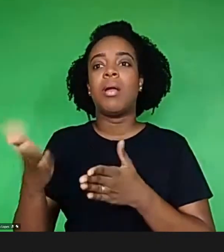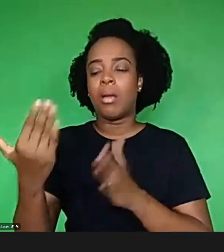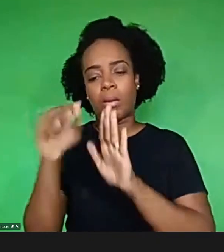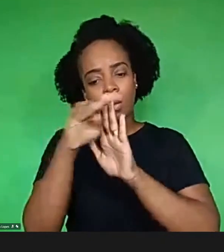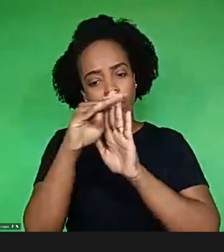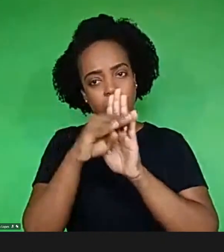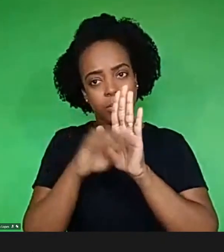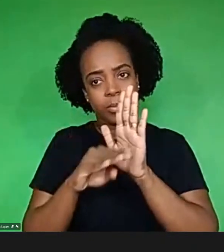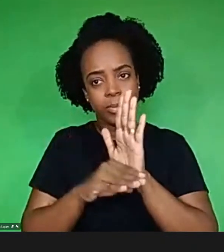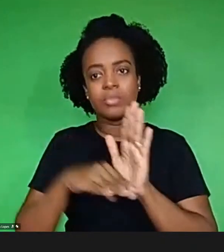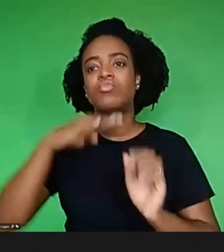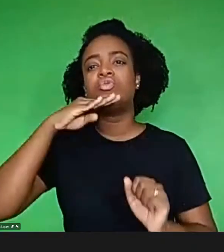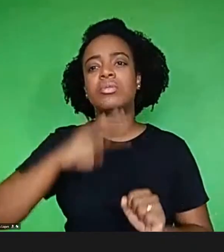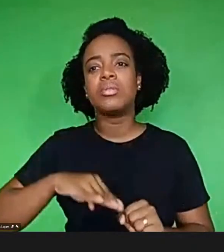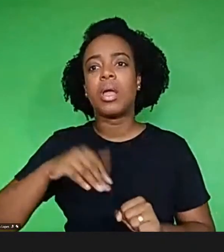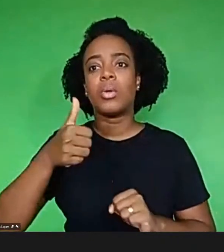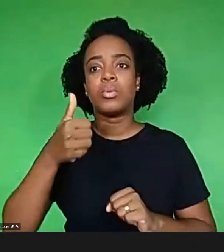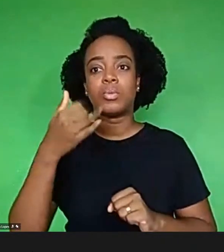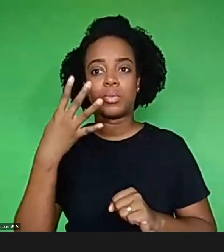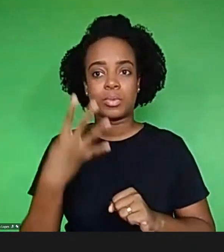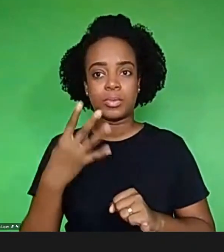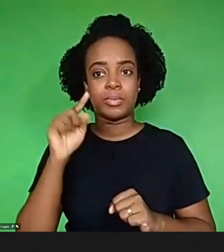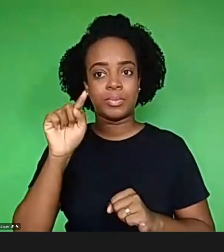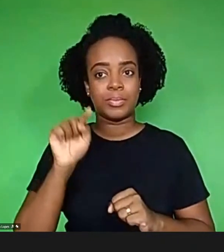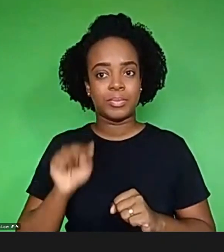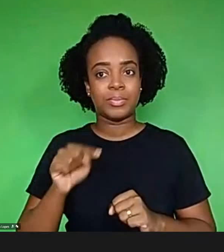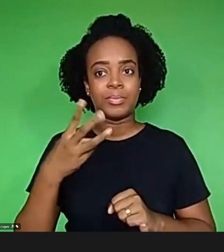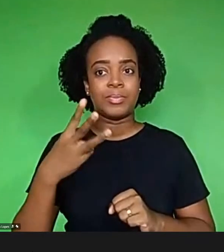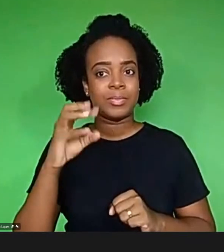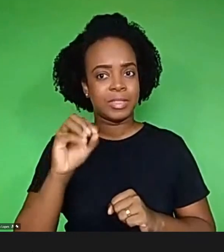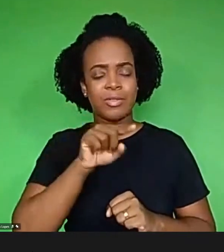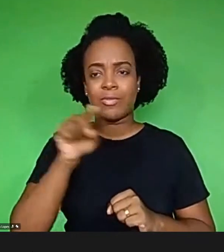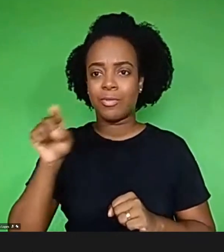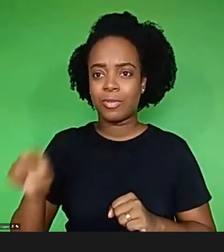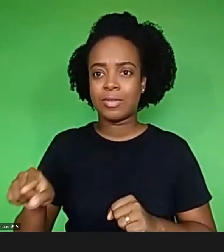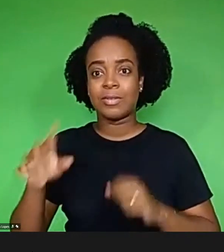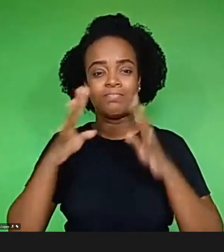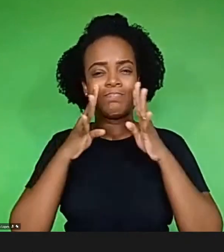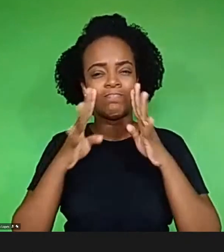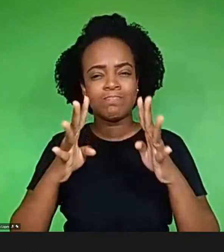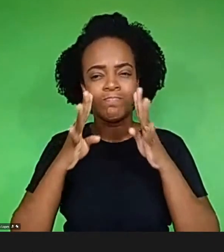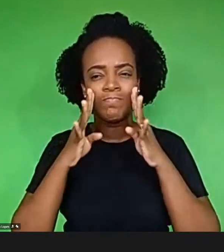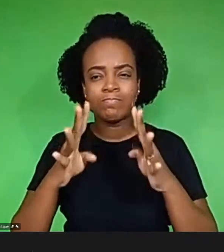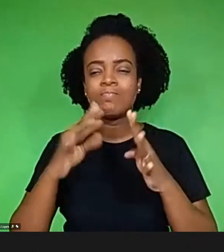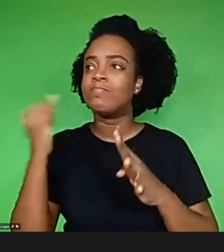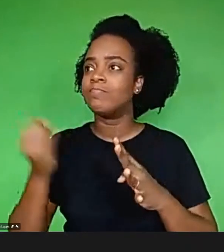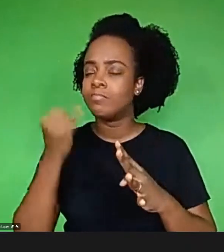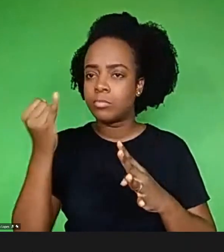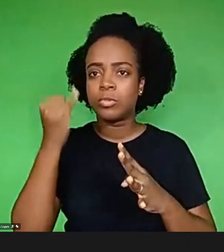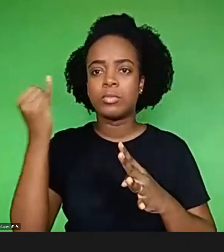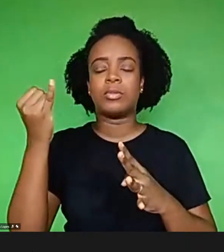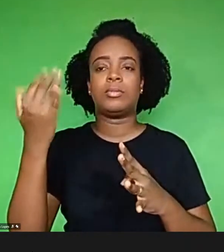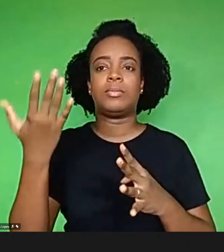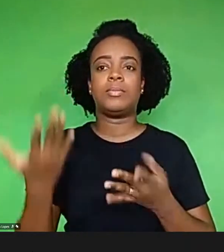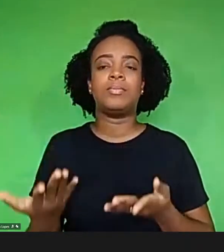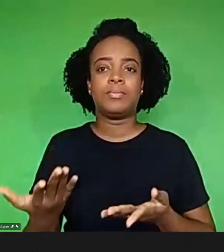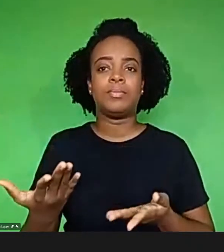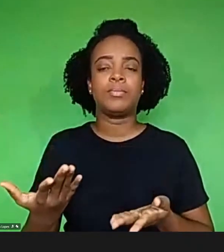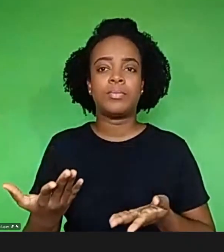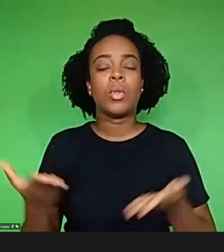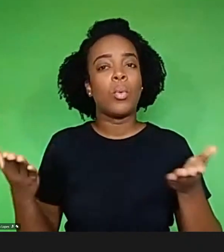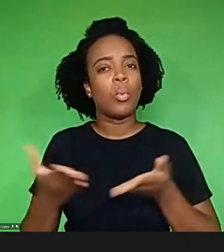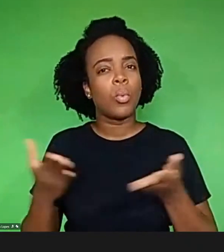14h30, tá? Estejam presentes, contribuindo. Vocês vão ver durante o dia de hoje à